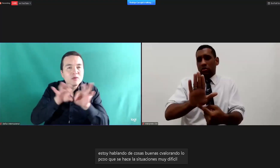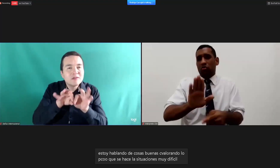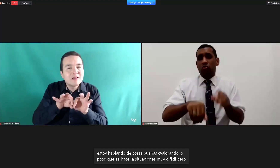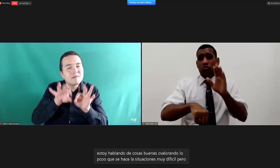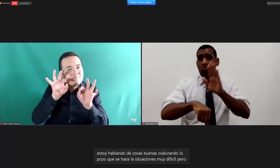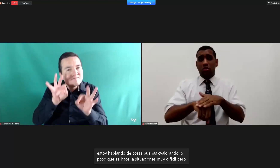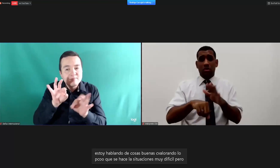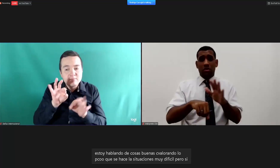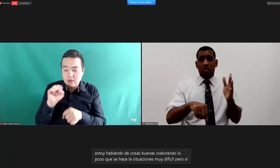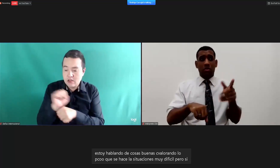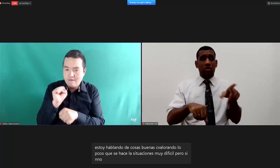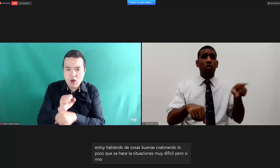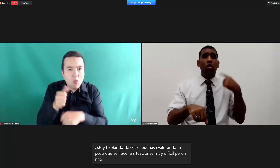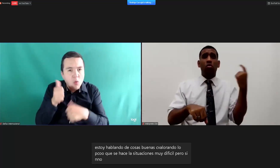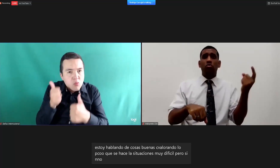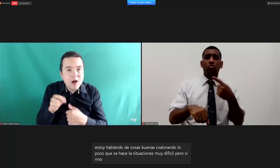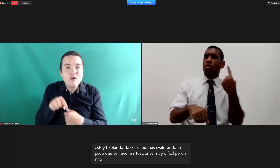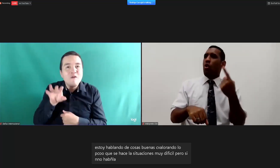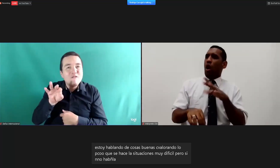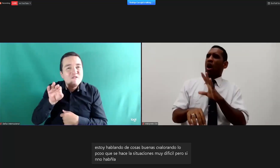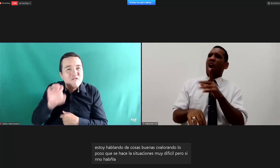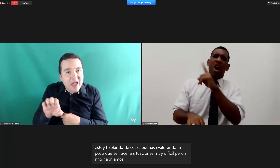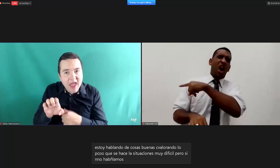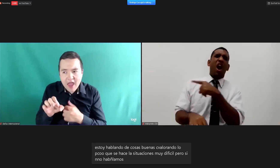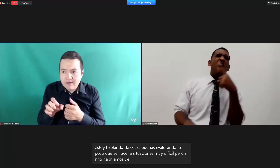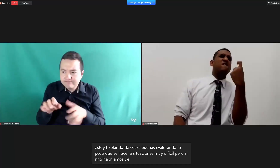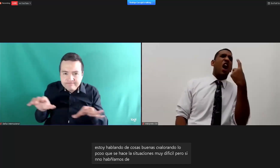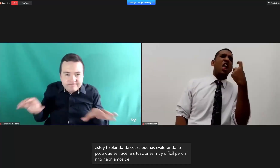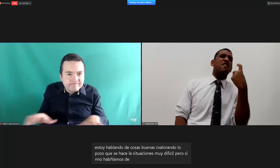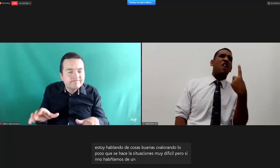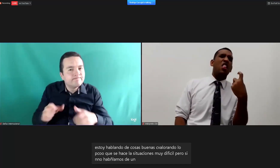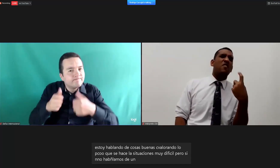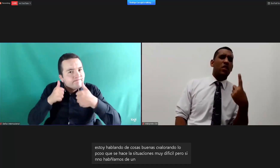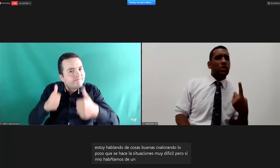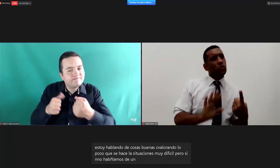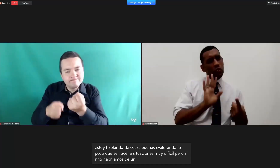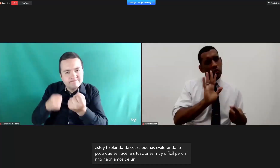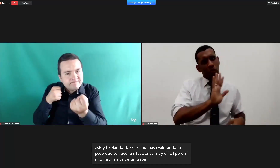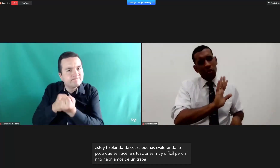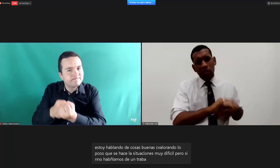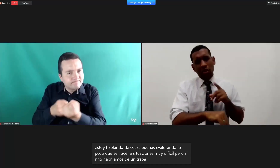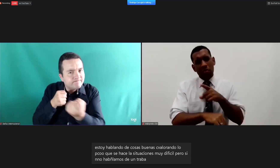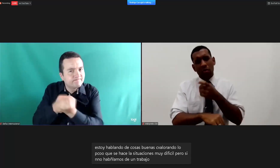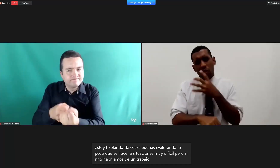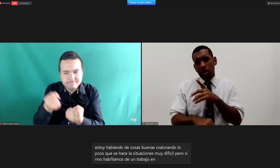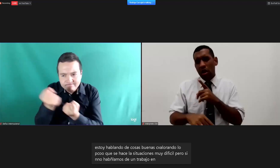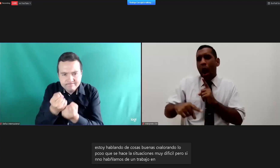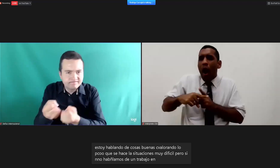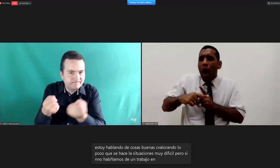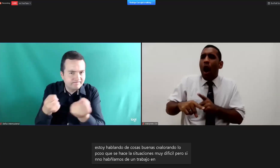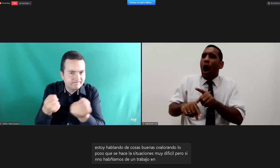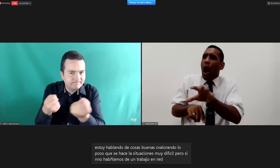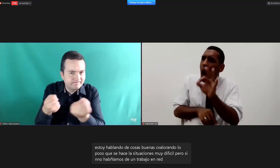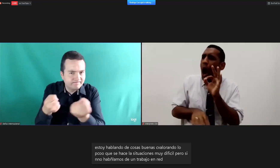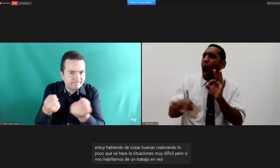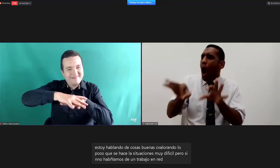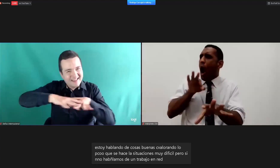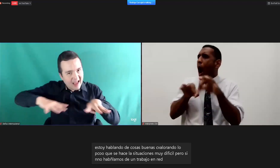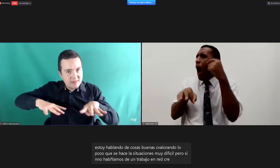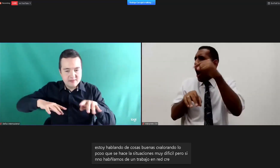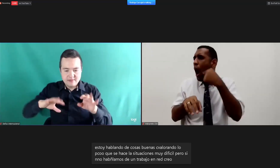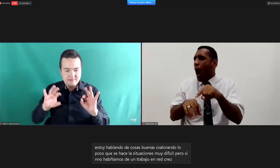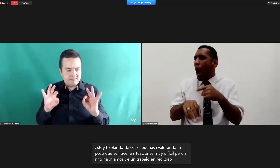trabajo, de un trabajo mancomunado, de un trabajo en apoyo, o sea, un trabajo en red, creo que nos vamos todos,